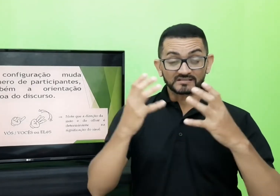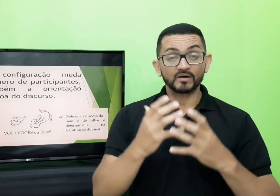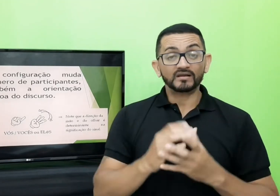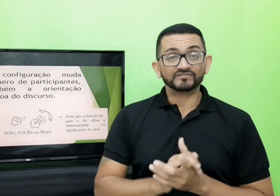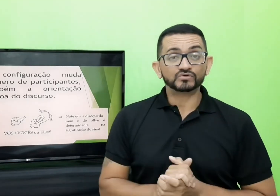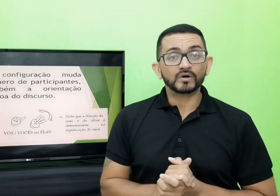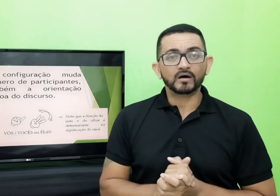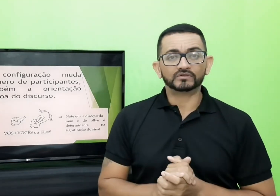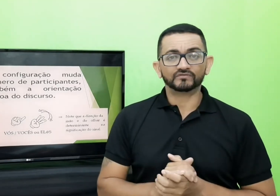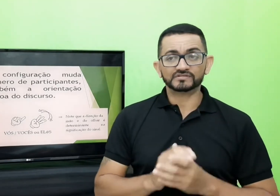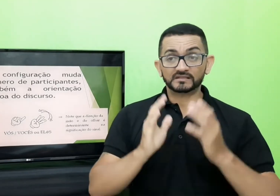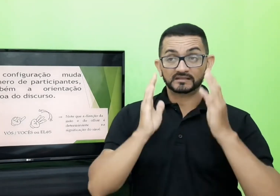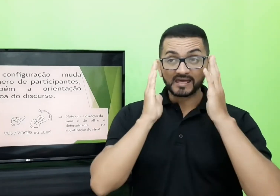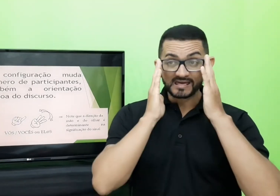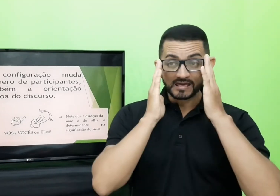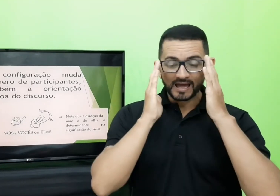sinal é visual, então você tem que